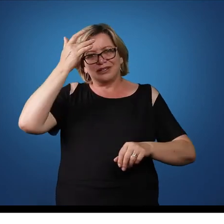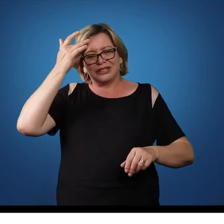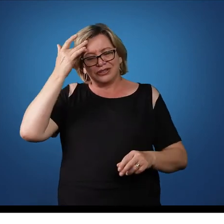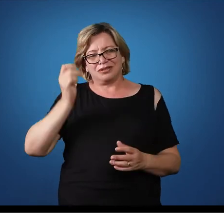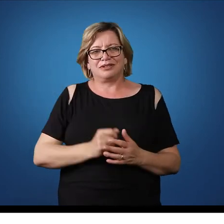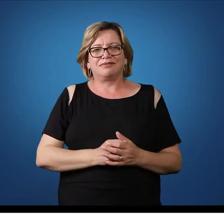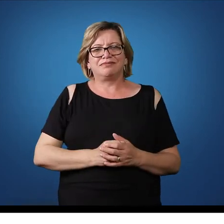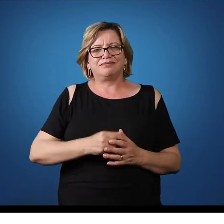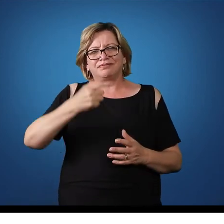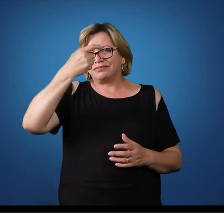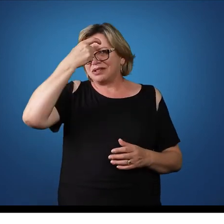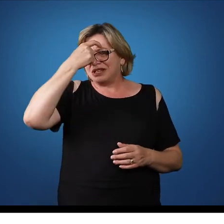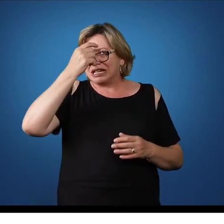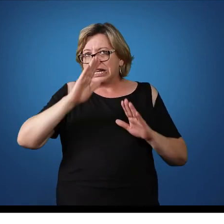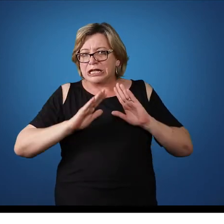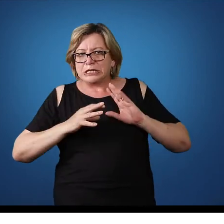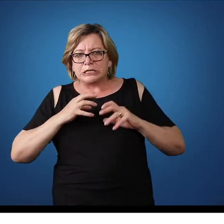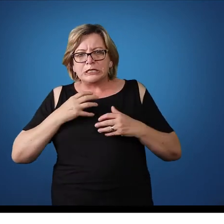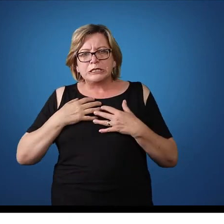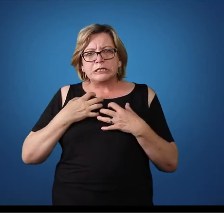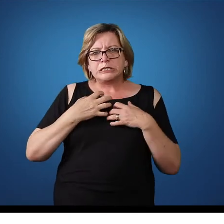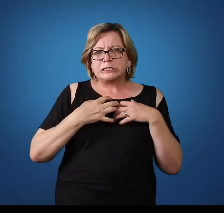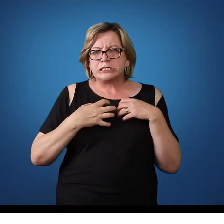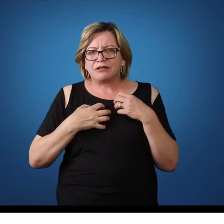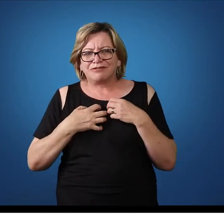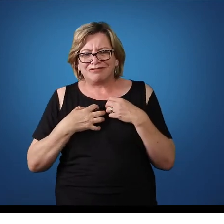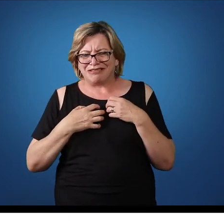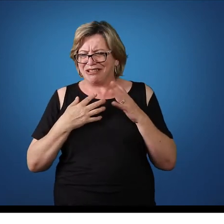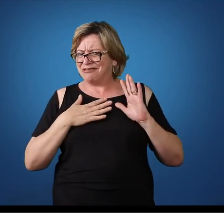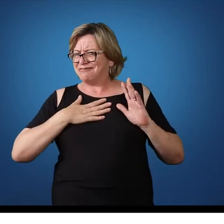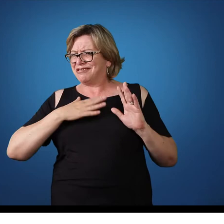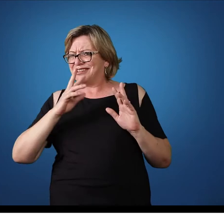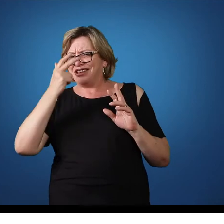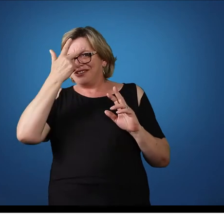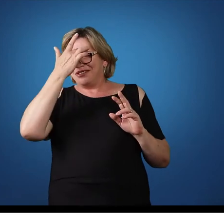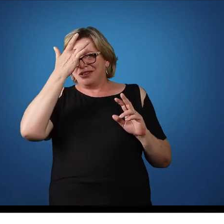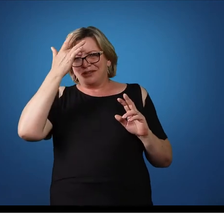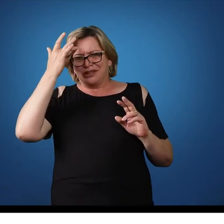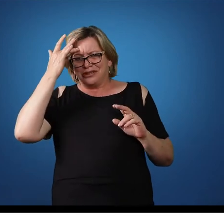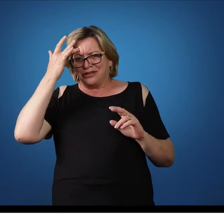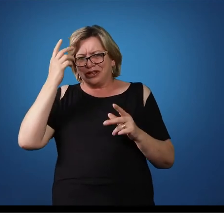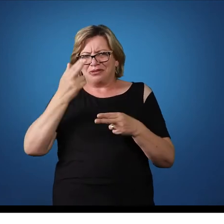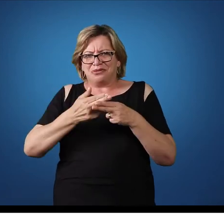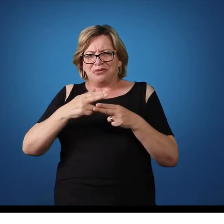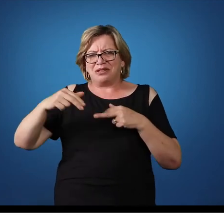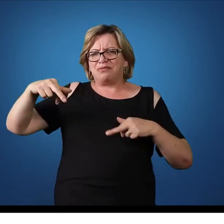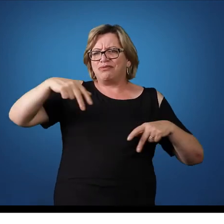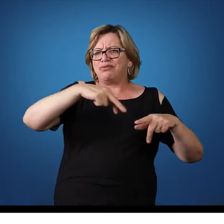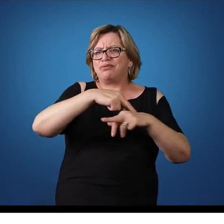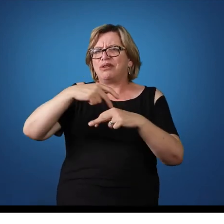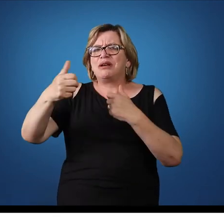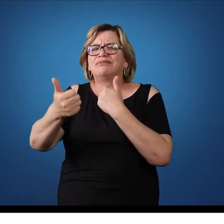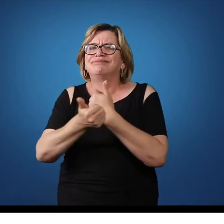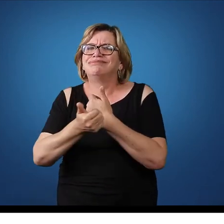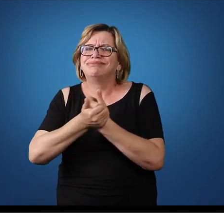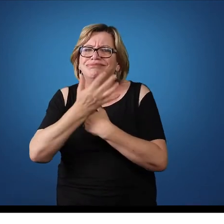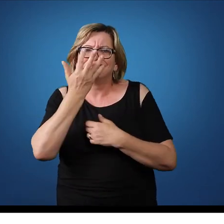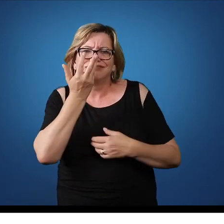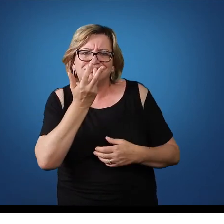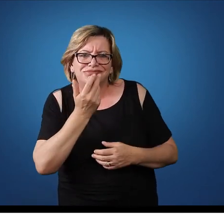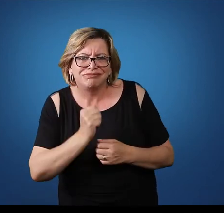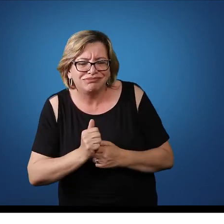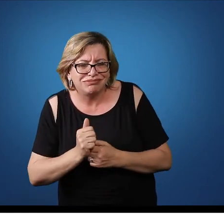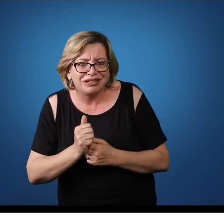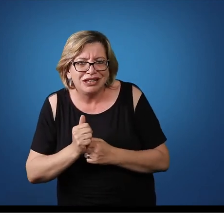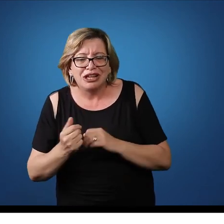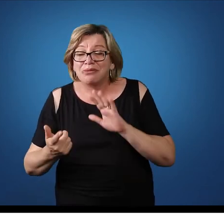a gente não fica confortável com pessoas andando peladas por aí e crianças próximas delas. Bom, no contexto de uma